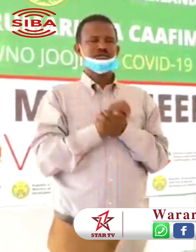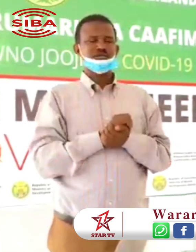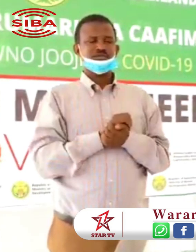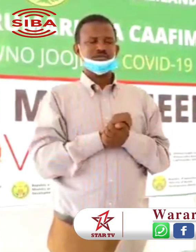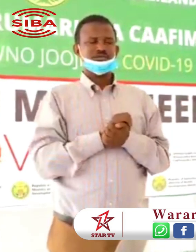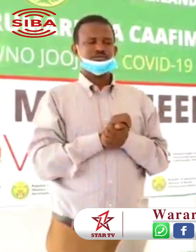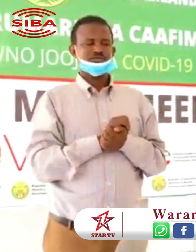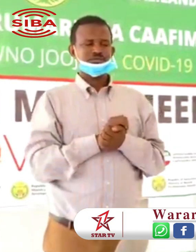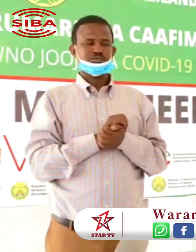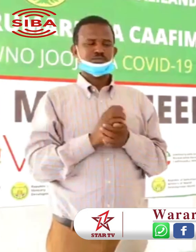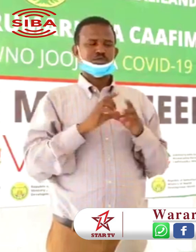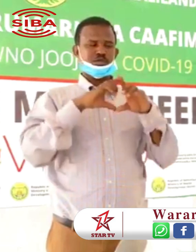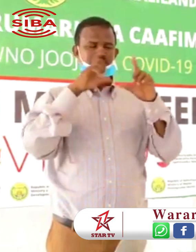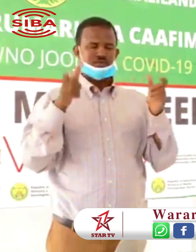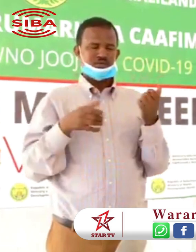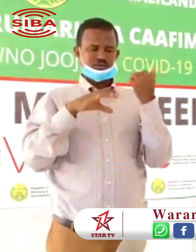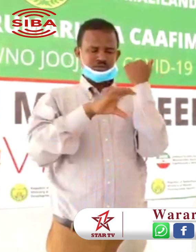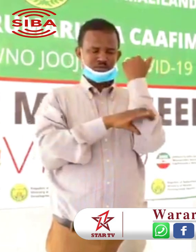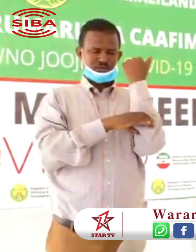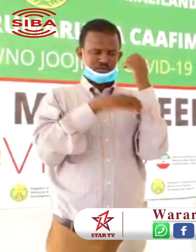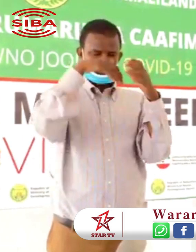cudurka goobaha wadanka laga soo galo waa